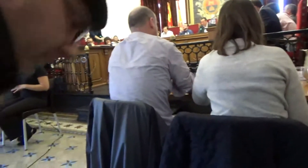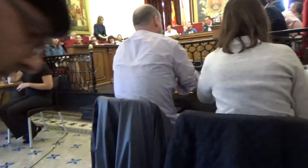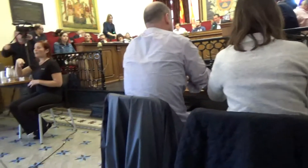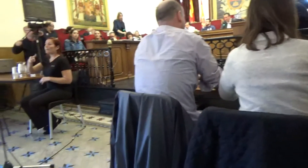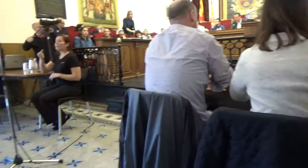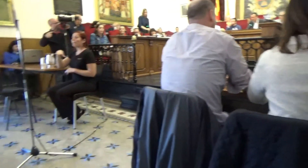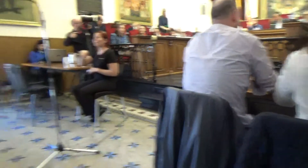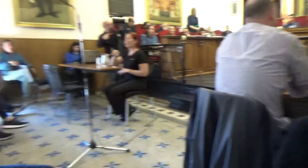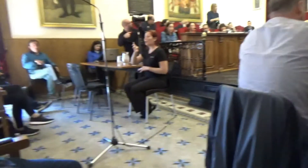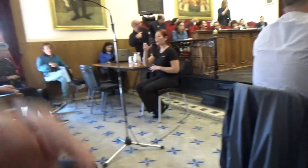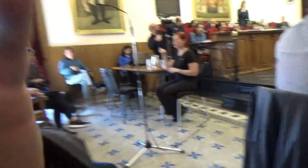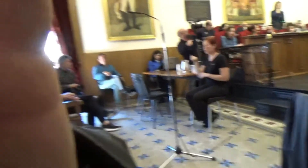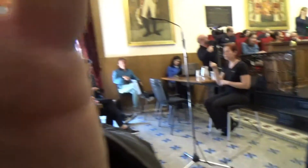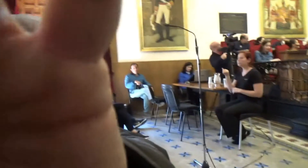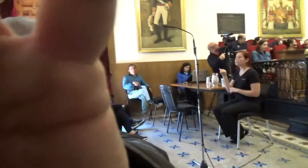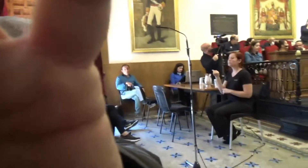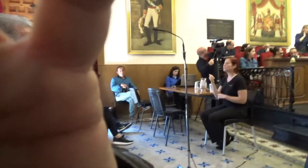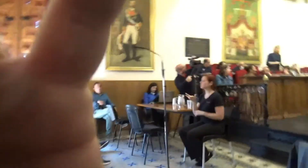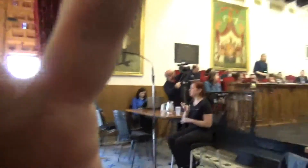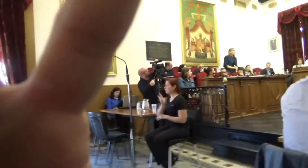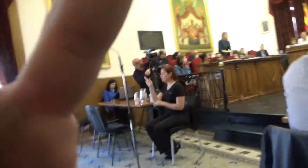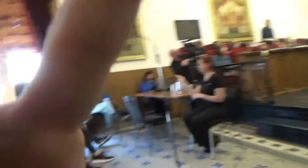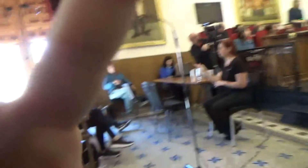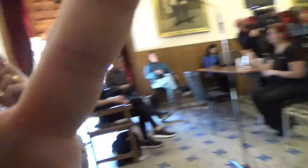contestar el curso de la palabra. Buenas tardes, gracias, señora Mancía. Gracias por estar muy